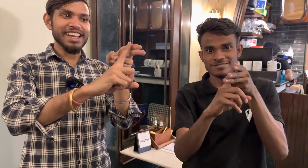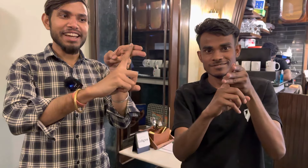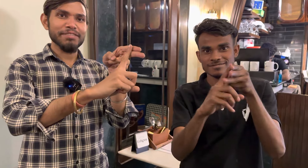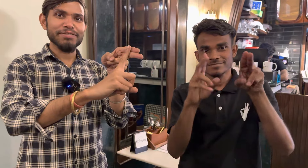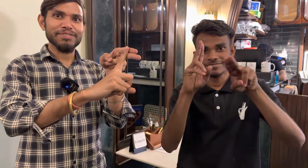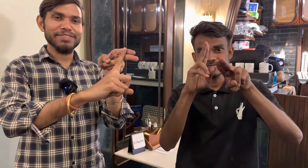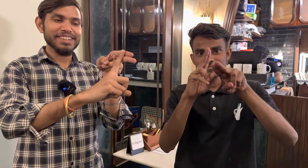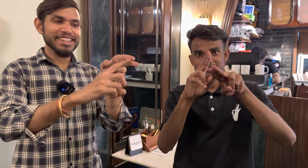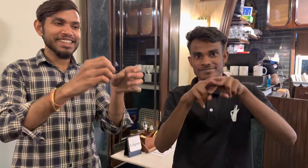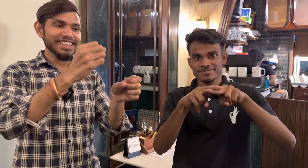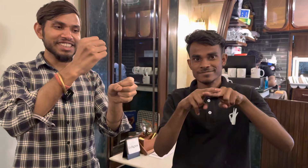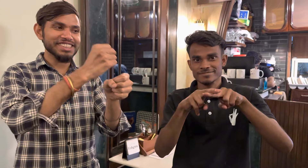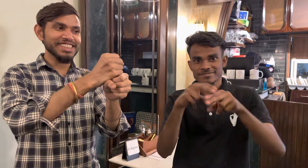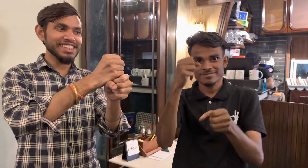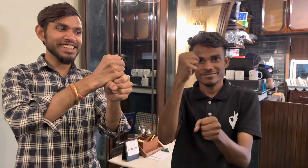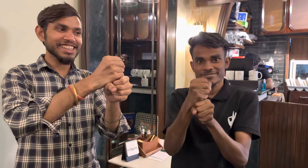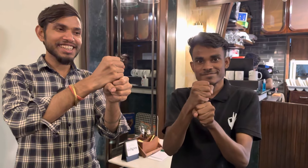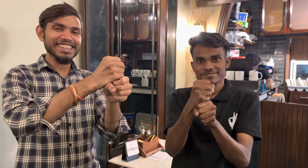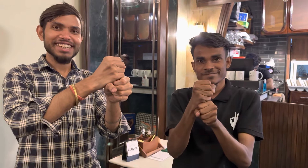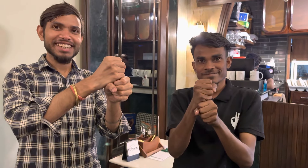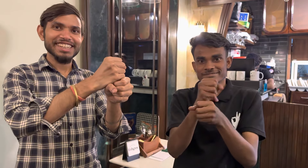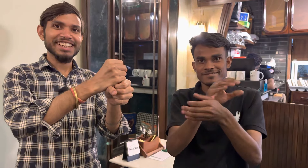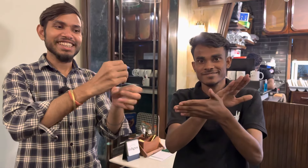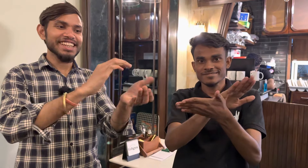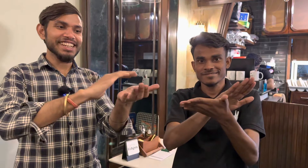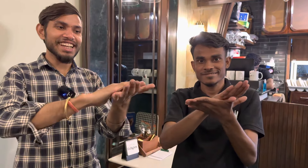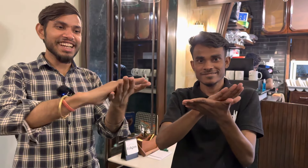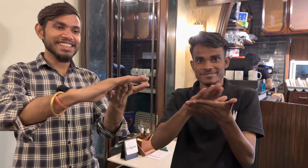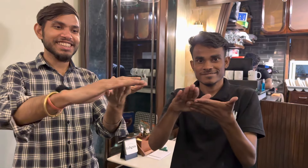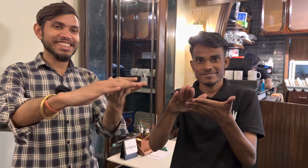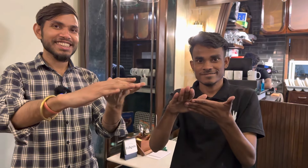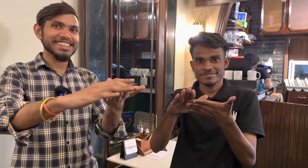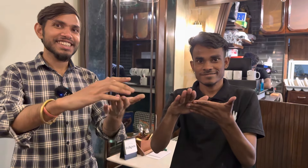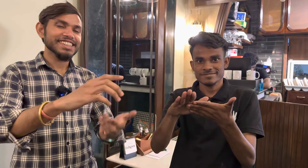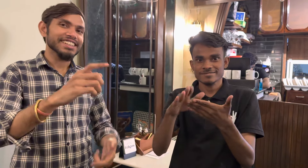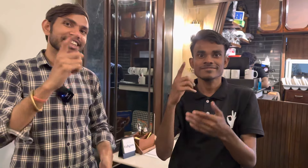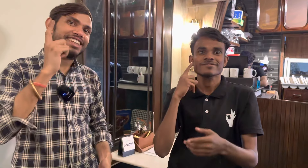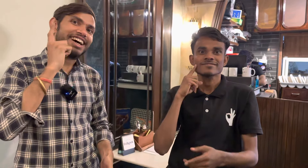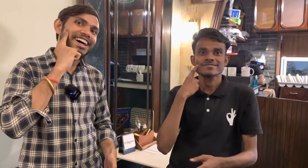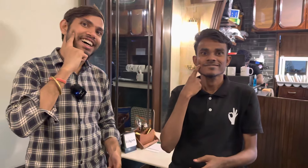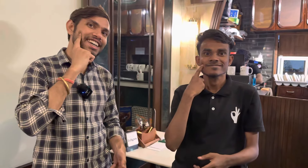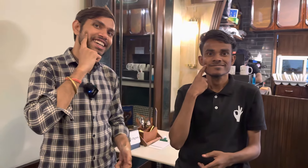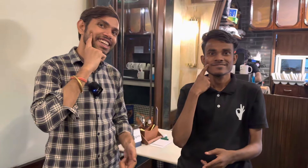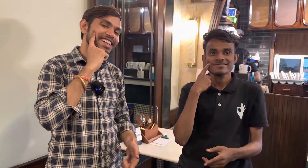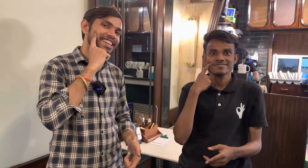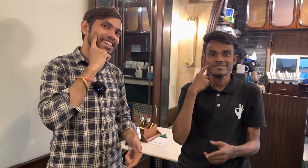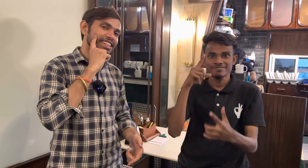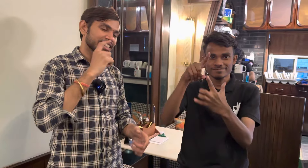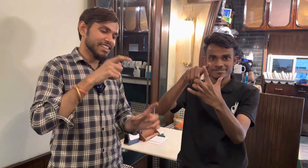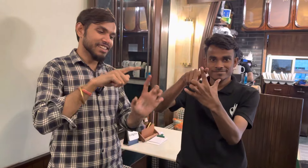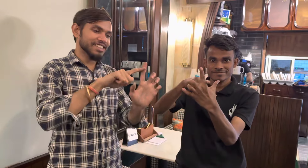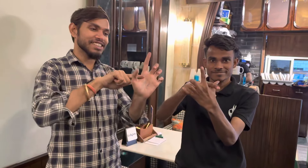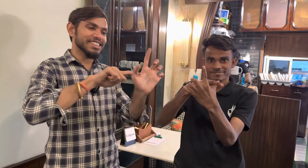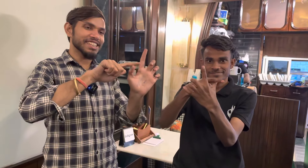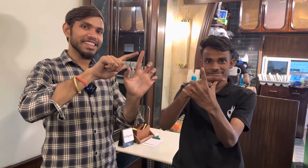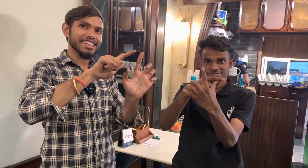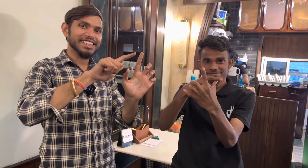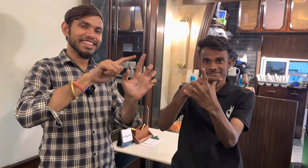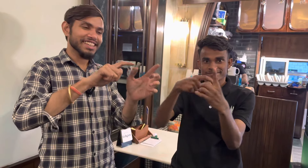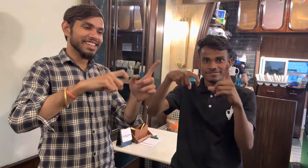एफ, देन जी. क्या बात है, क्या बात है. देन एच, देन आई, then J,